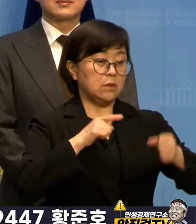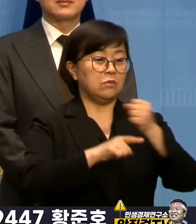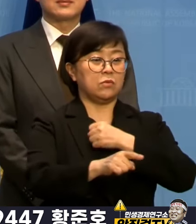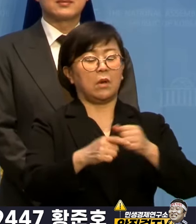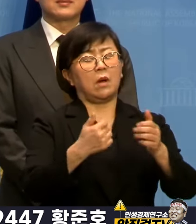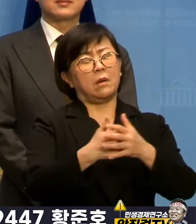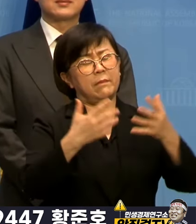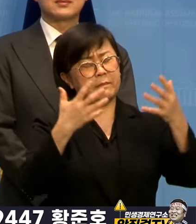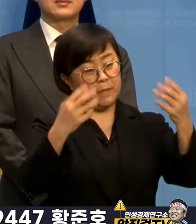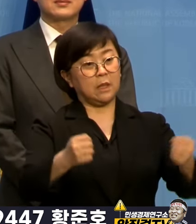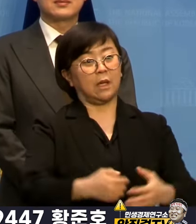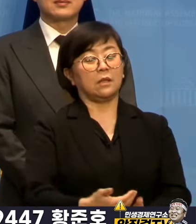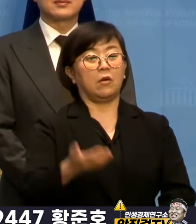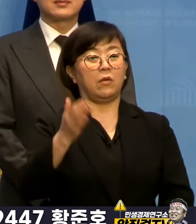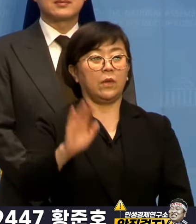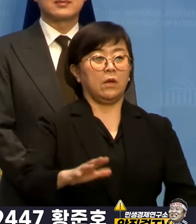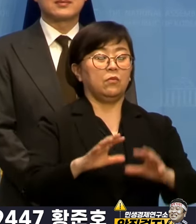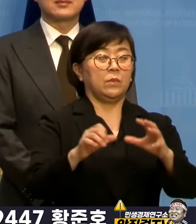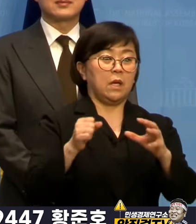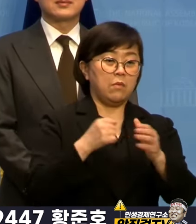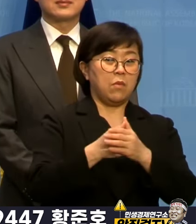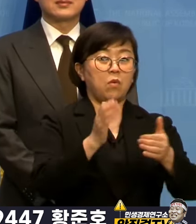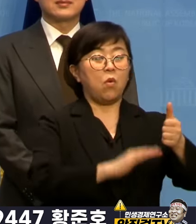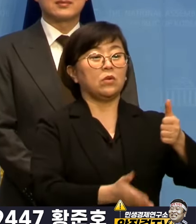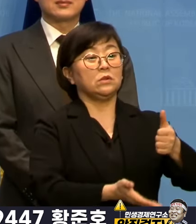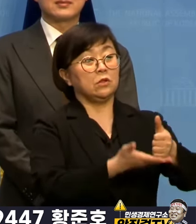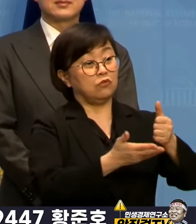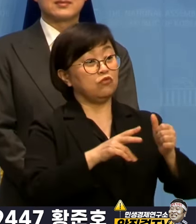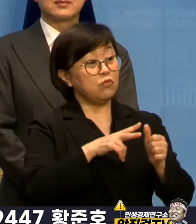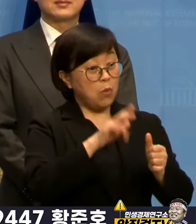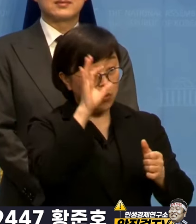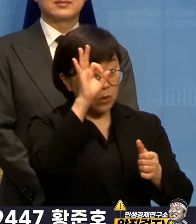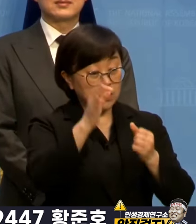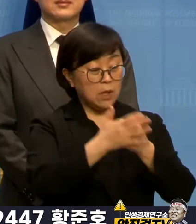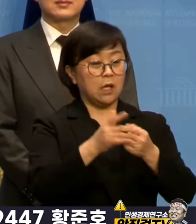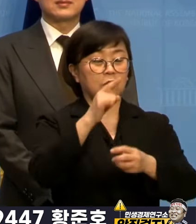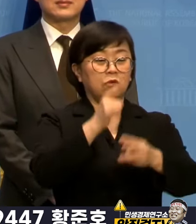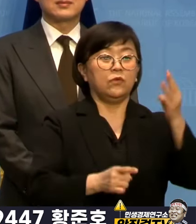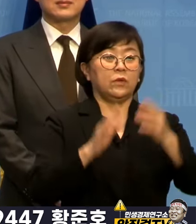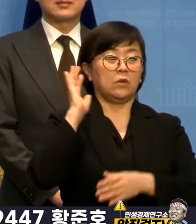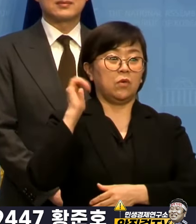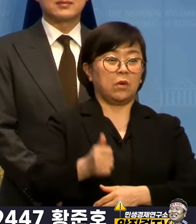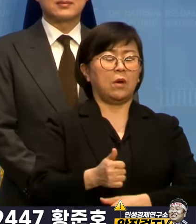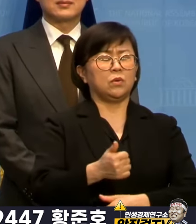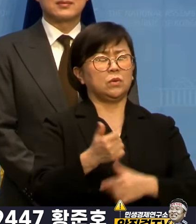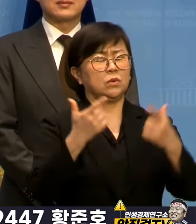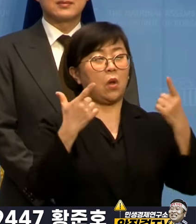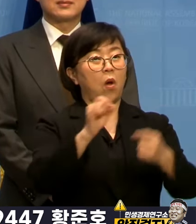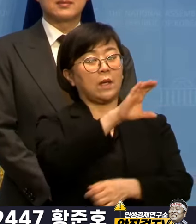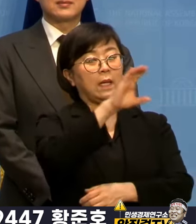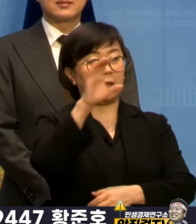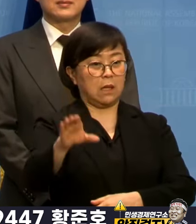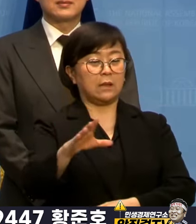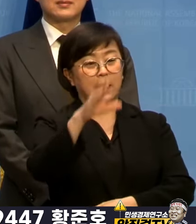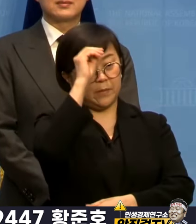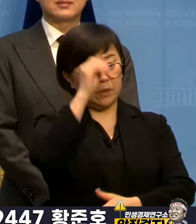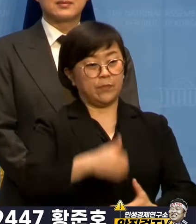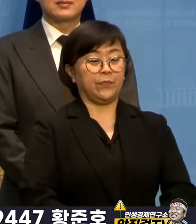이유가 참으로 넘칩니다. 그런데 국민의힘에서 공천한 후보들을 보면 윤석열 대통령 판단입니다. 이